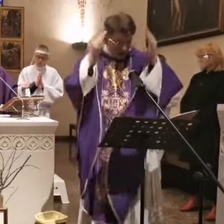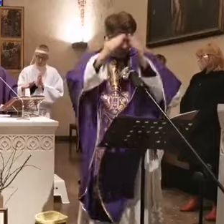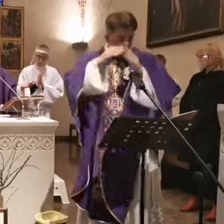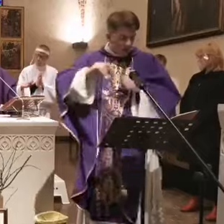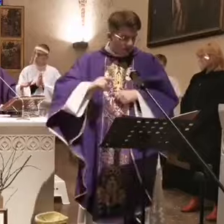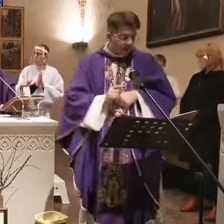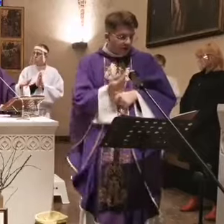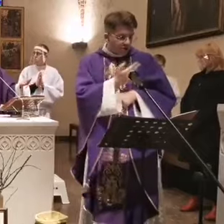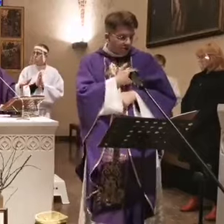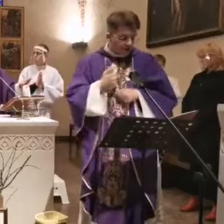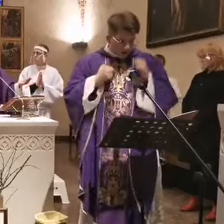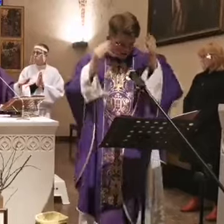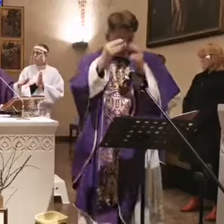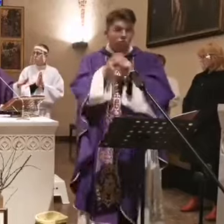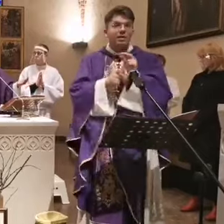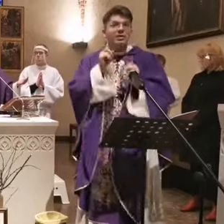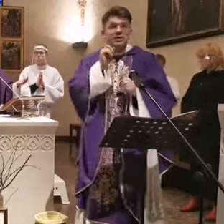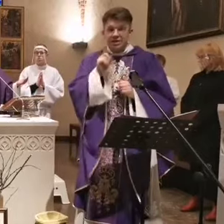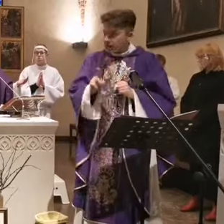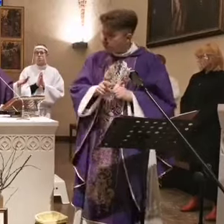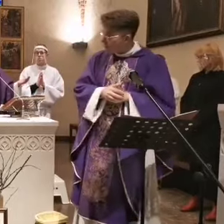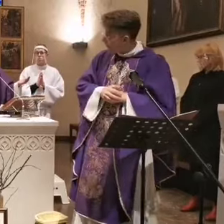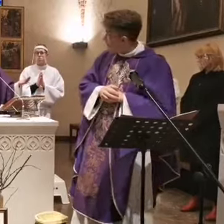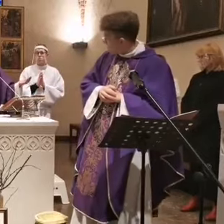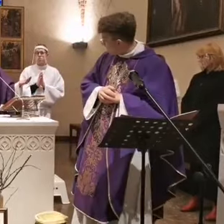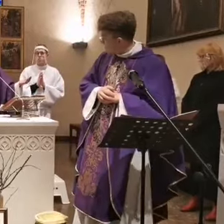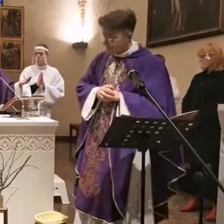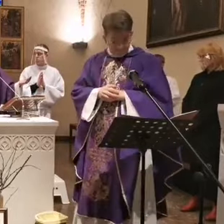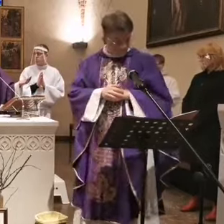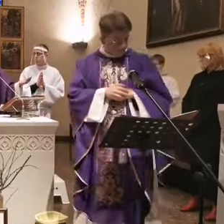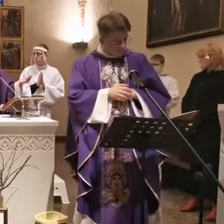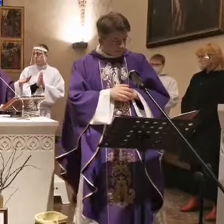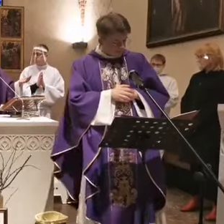razem z naszym papieżem Franciszkiem, naszym biskupem Stanisławem